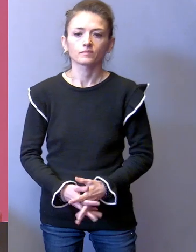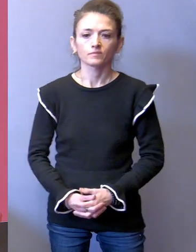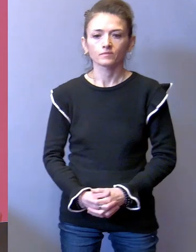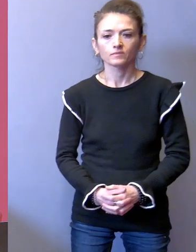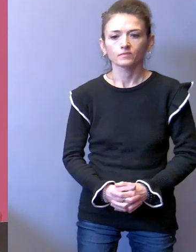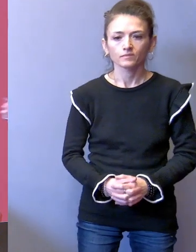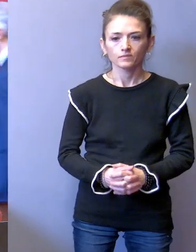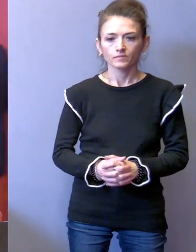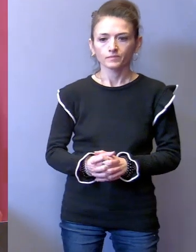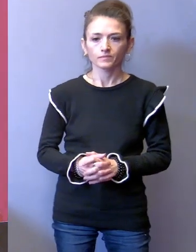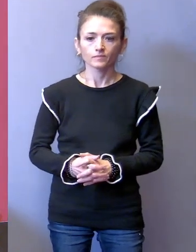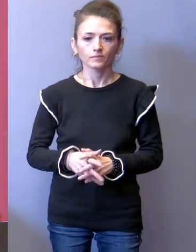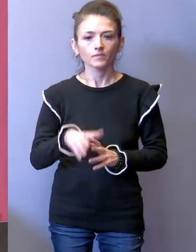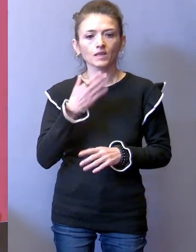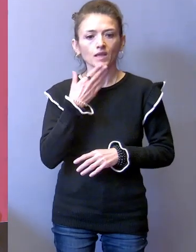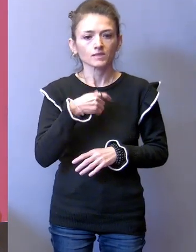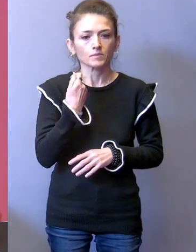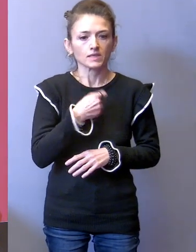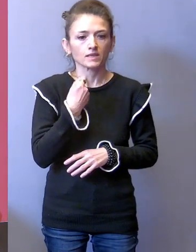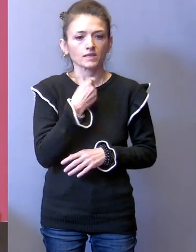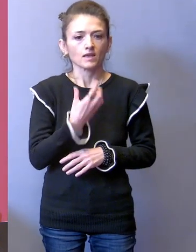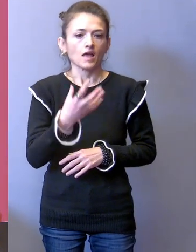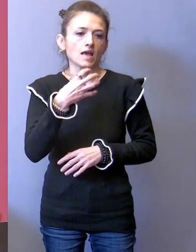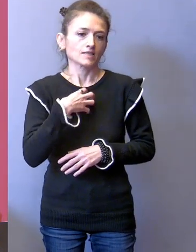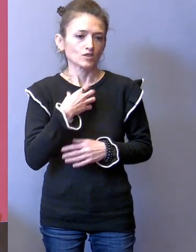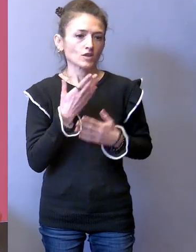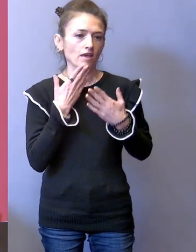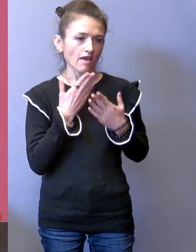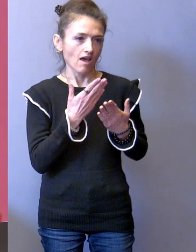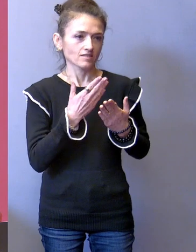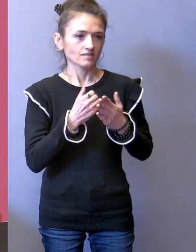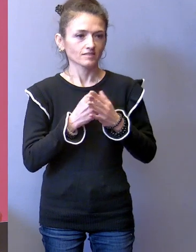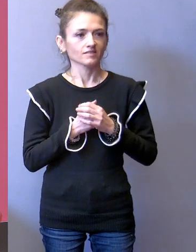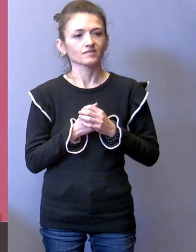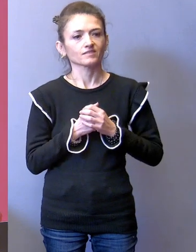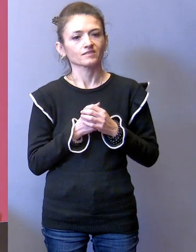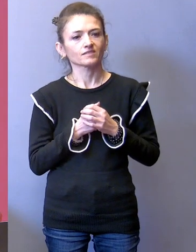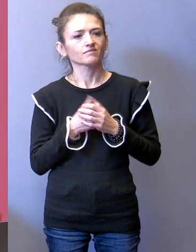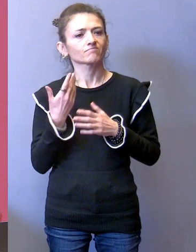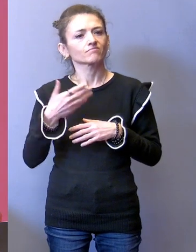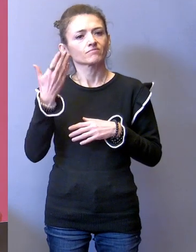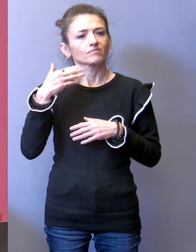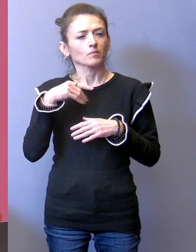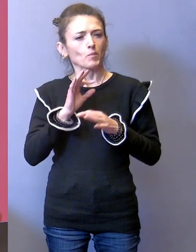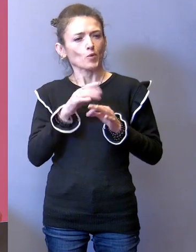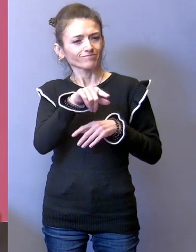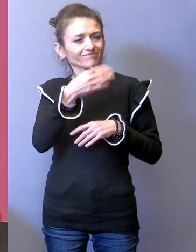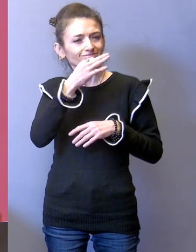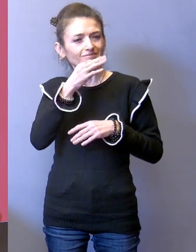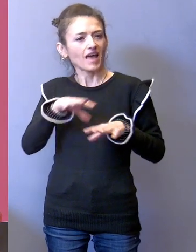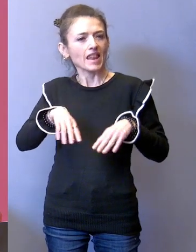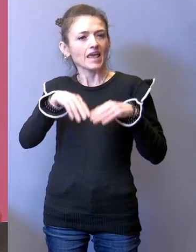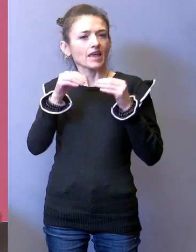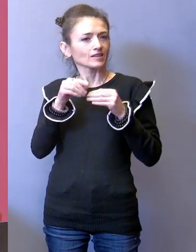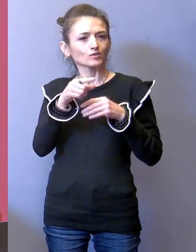Grazie Presidente assessore La ringrazio l'ha detto all'inizio il suo intervento intervento